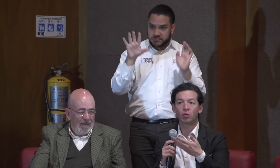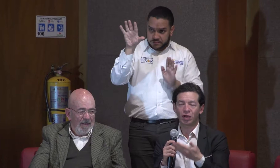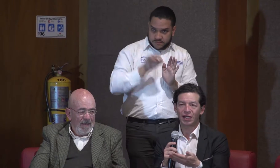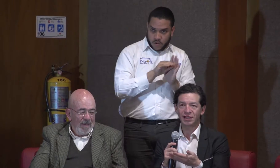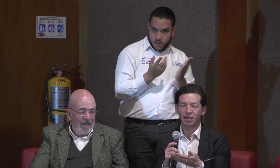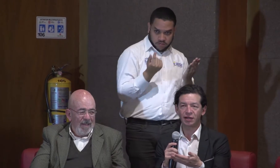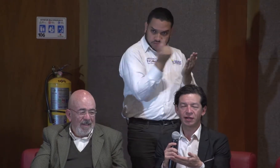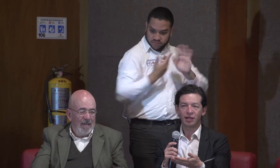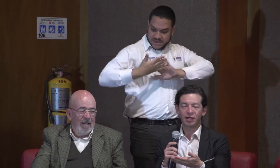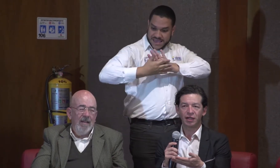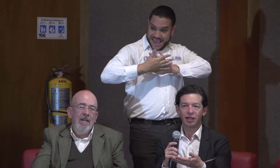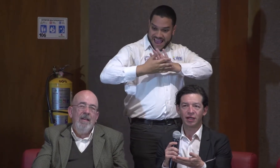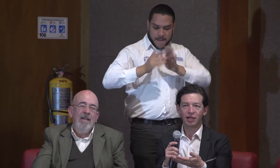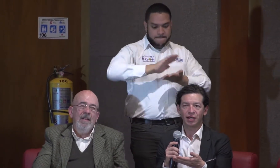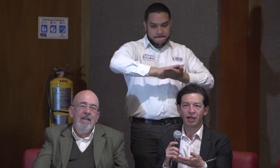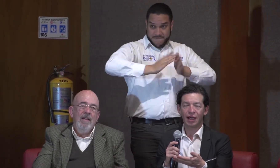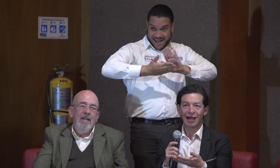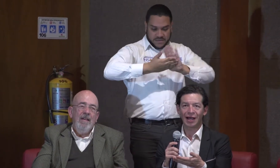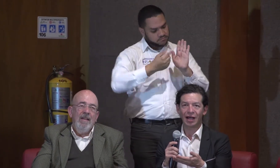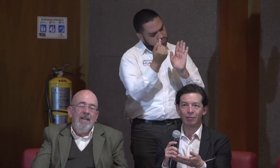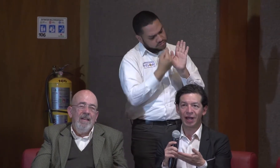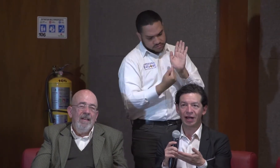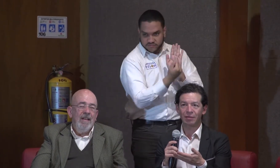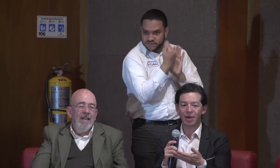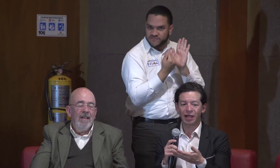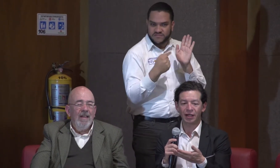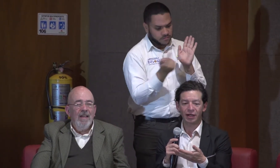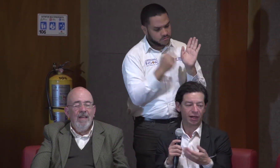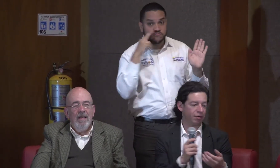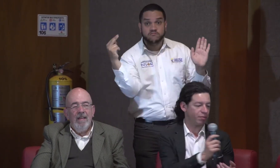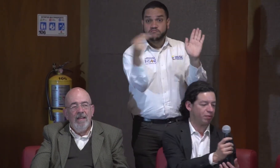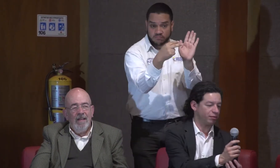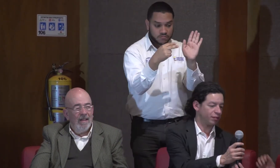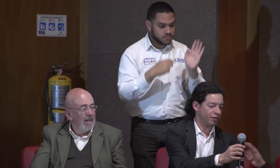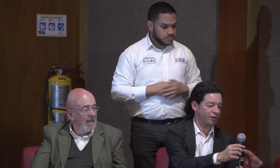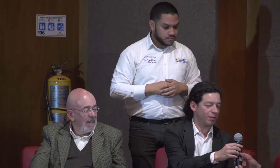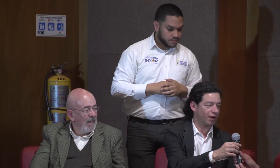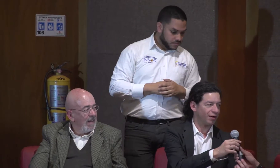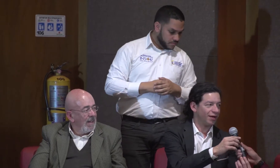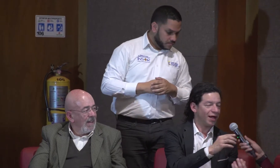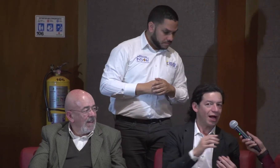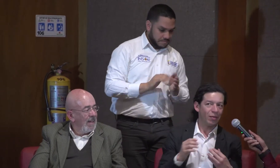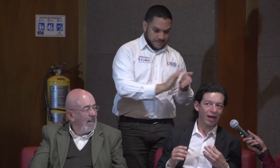seña y dibujé la seña, y al ver la imagen,